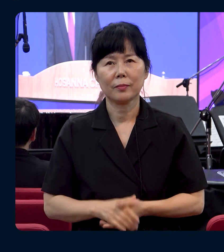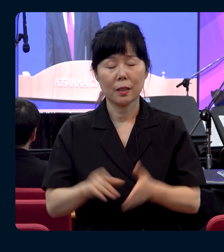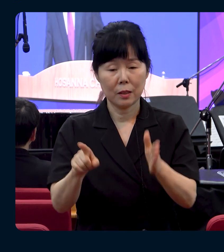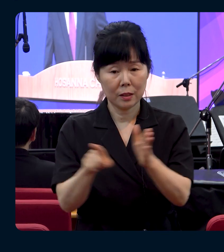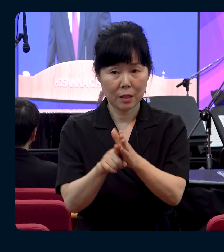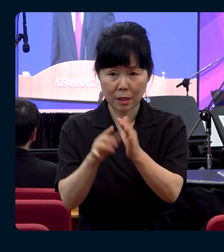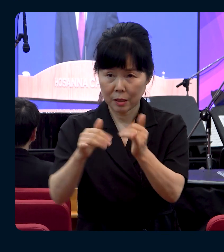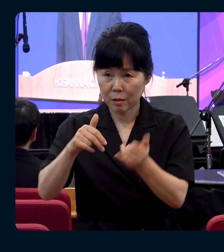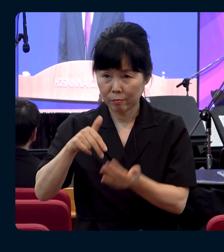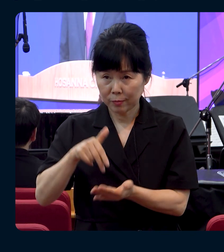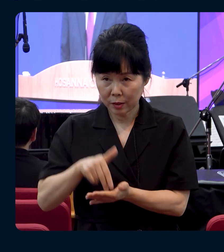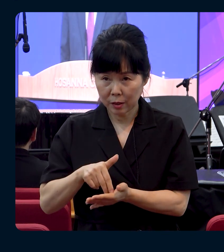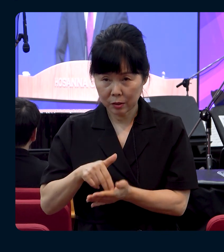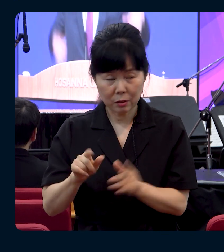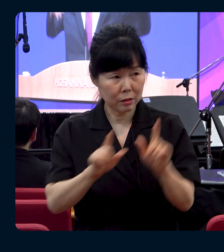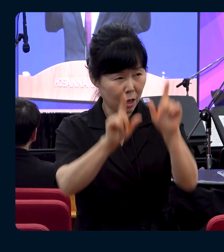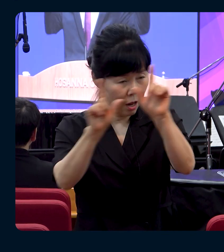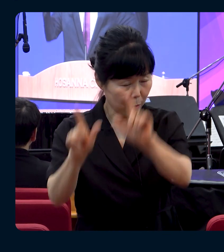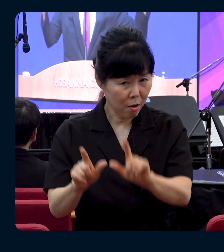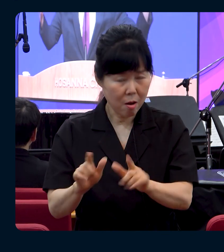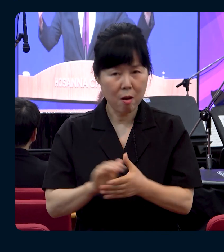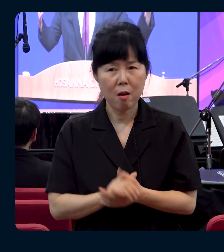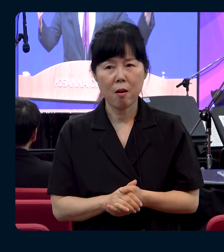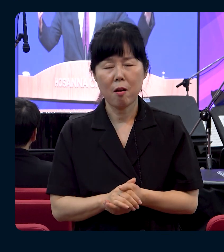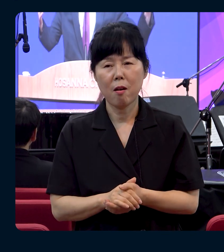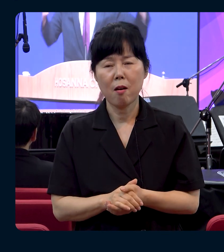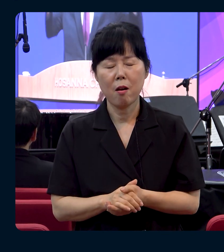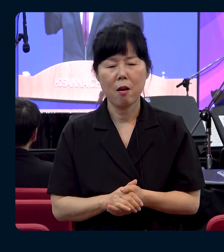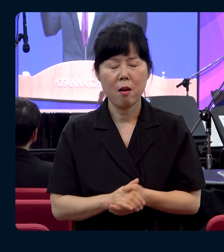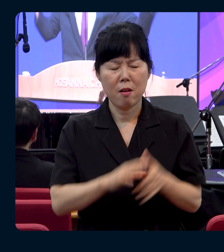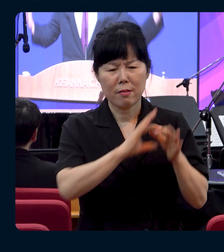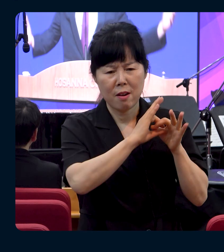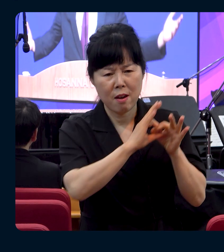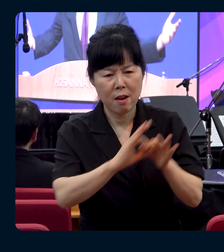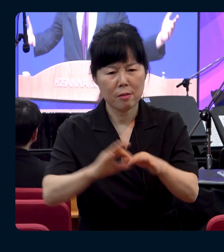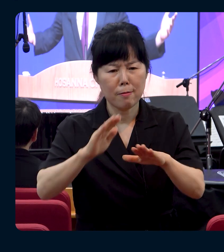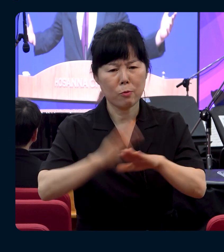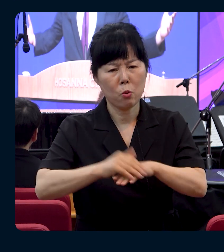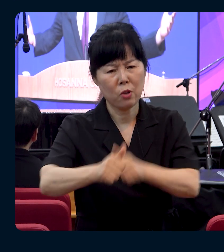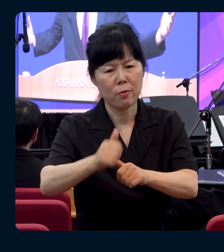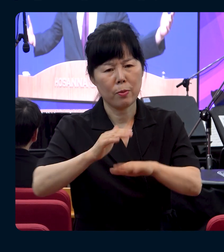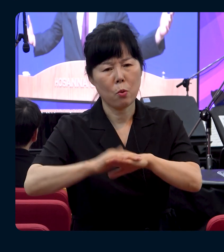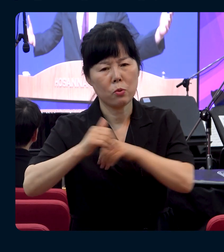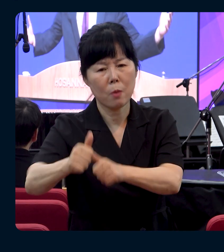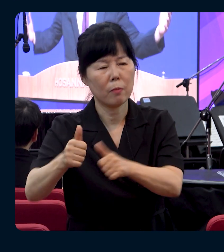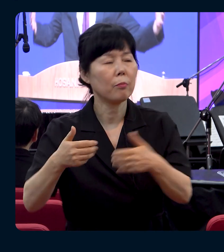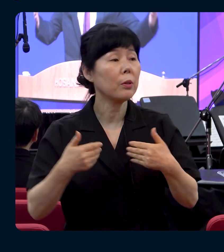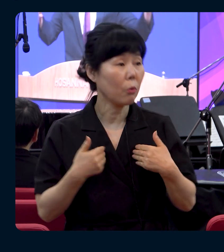신앙인의 삶은 끝없이 확장해 나가고 뻗어가야 됩니다.